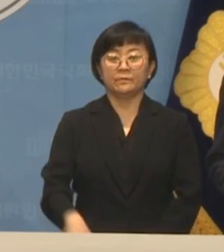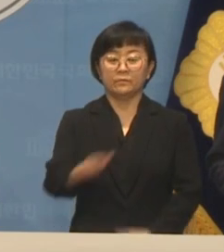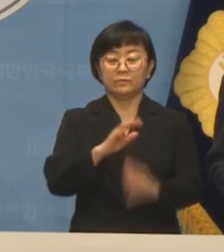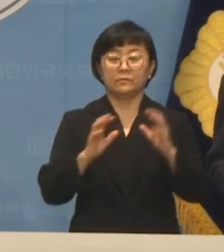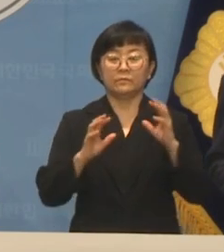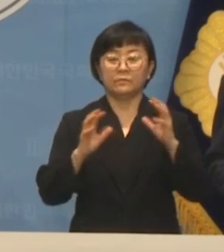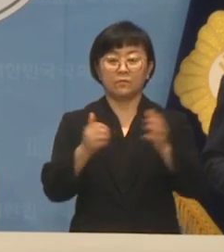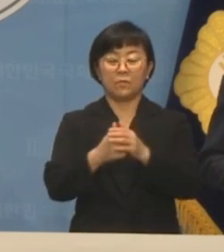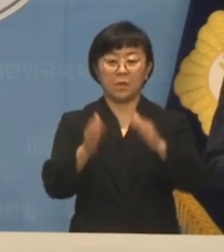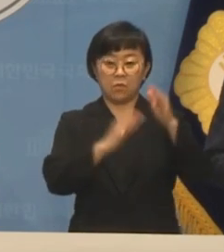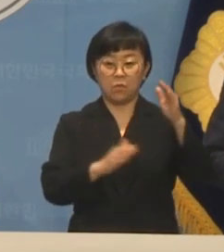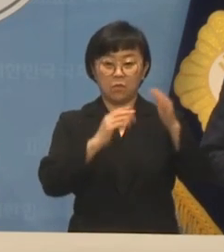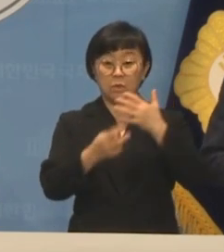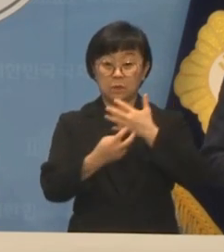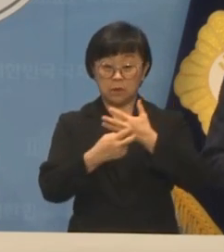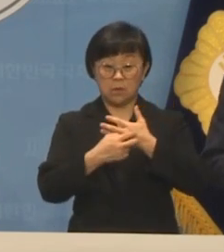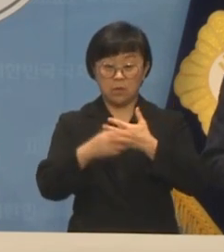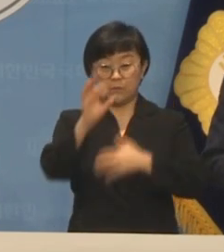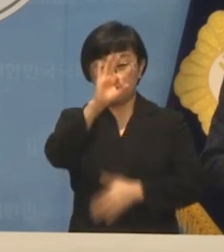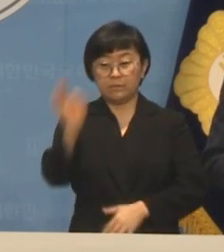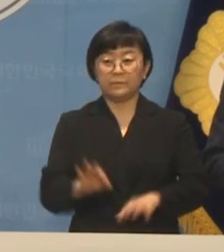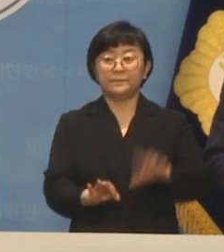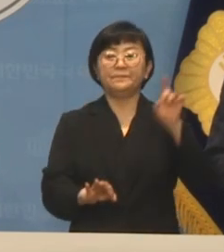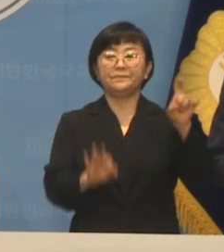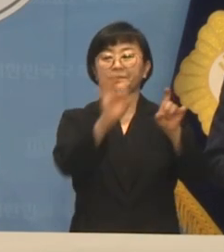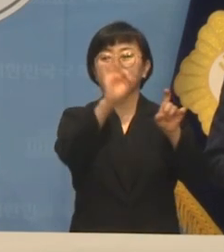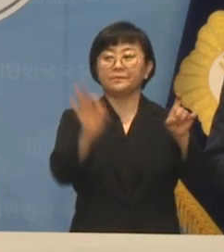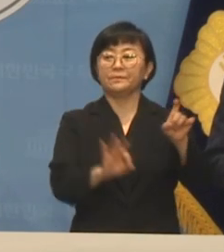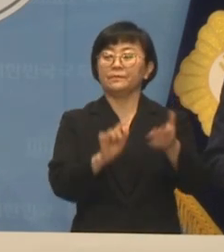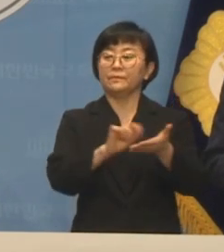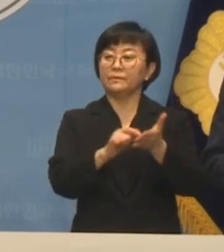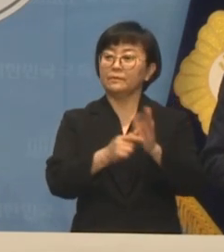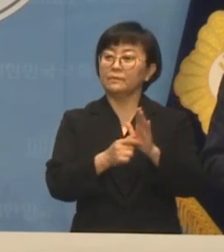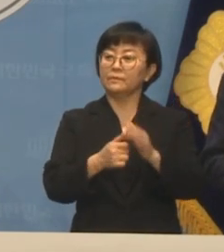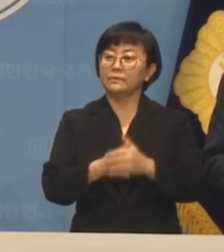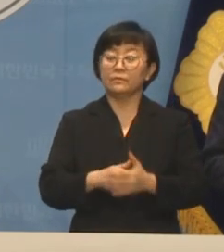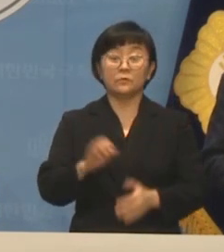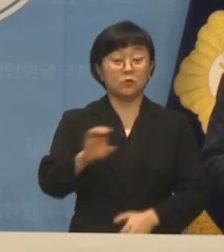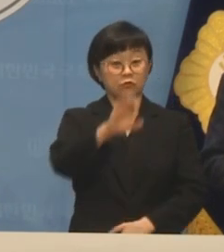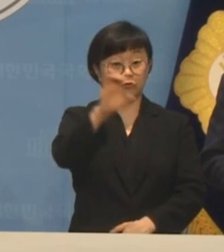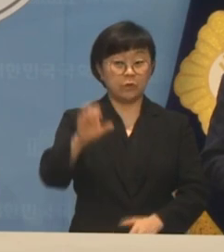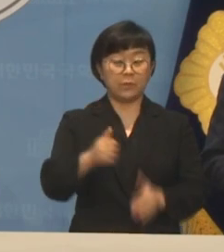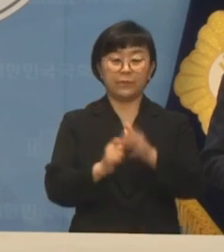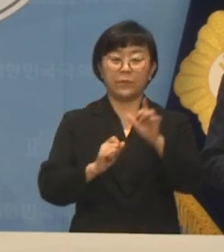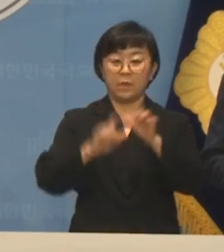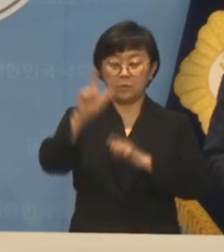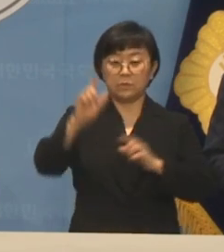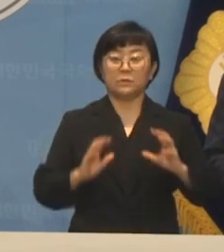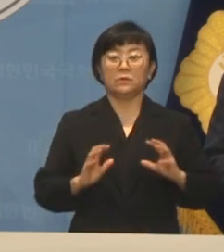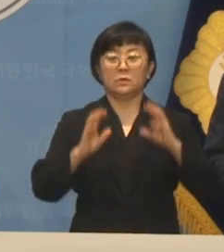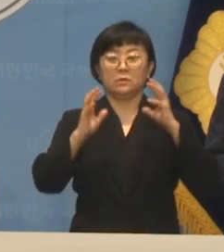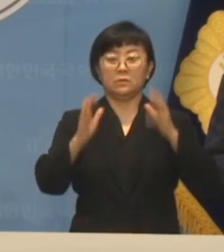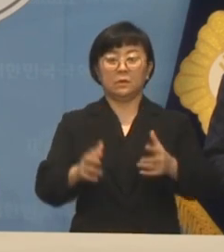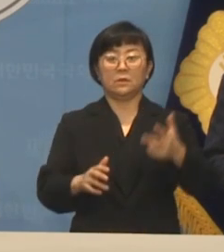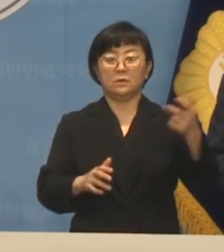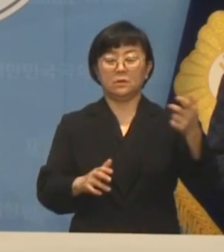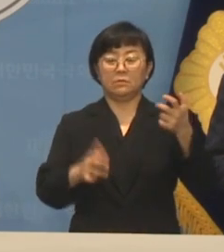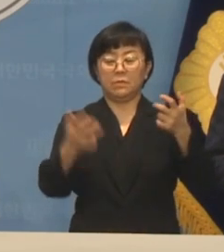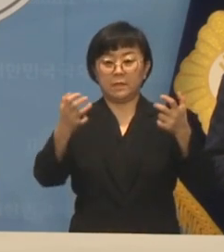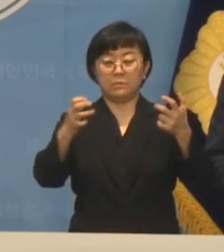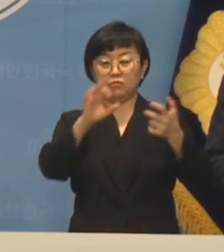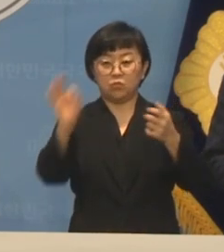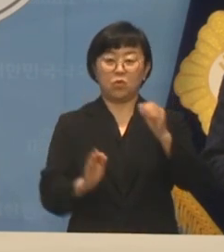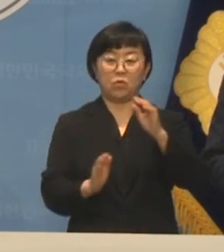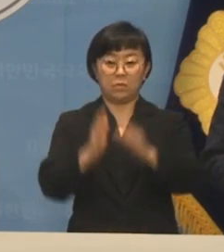우리나라 공공의료의 비율은 10%밖에 되지 않습니다. 유럽의 대다수의 나라는 7, 80%를